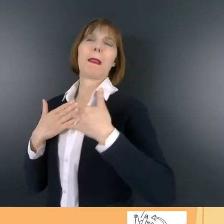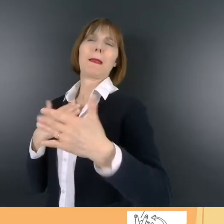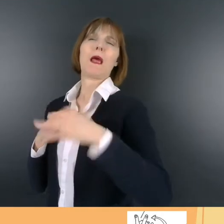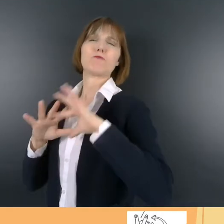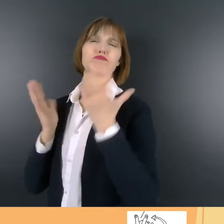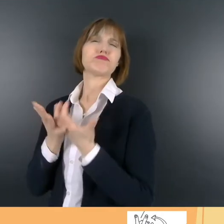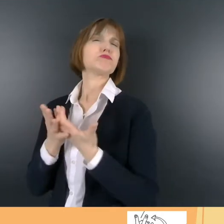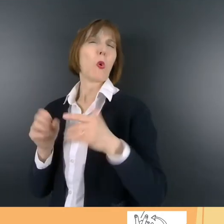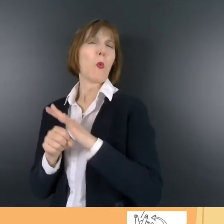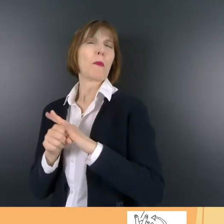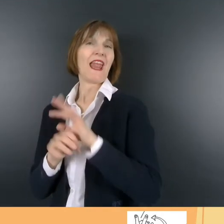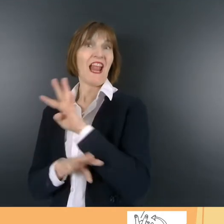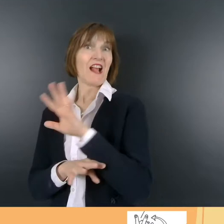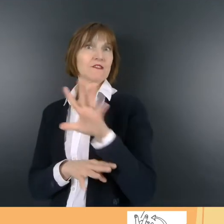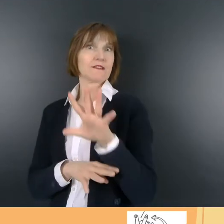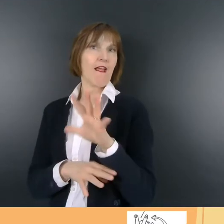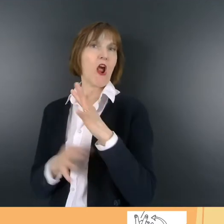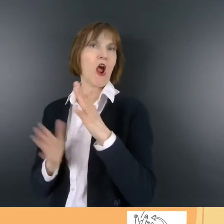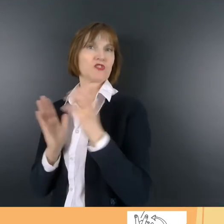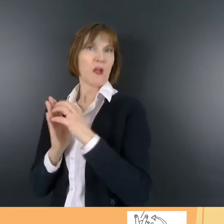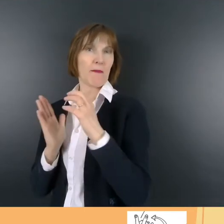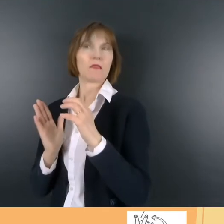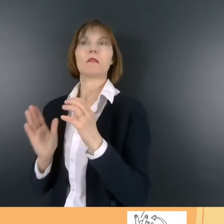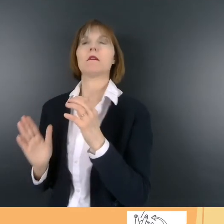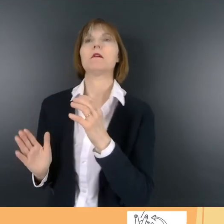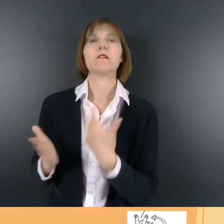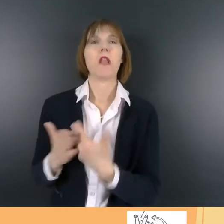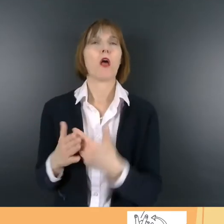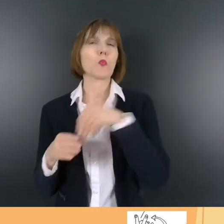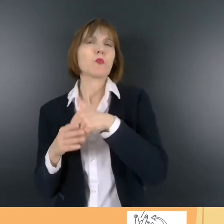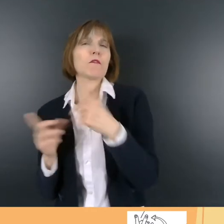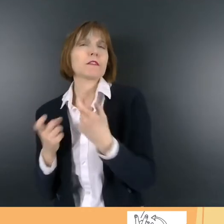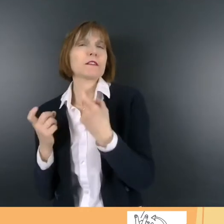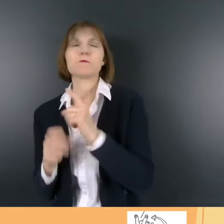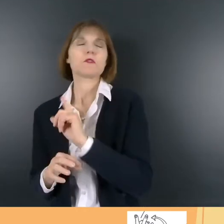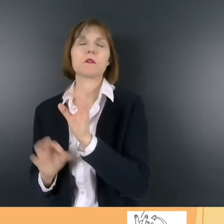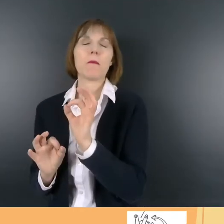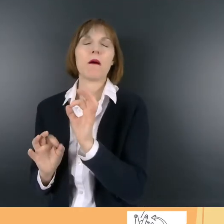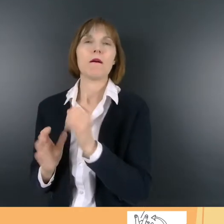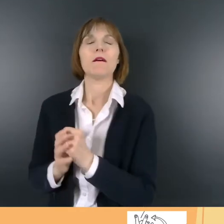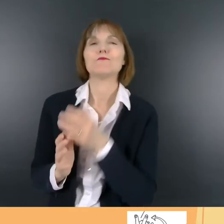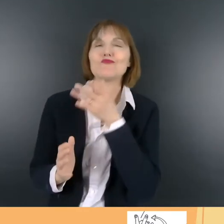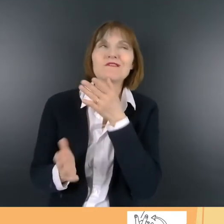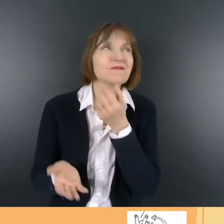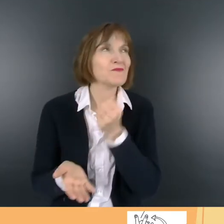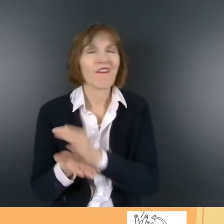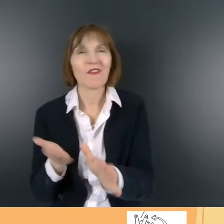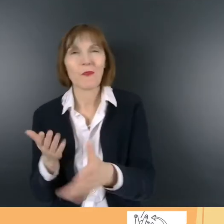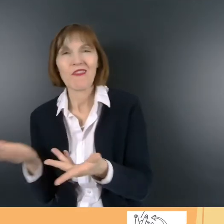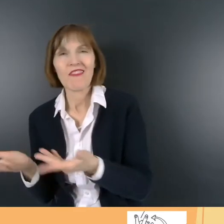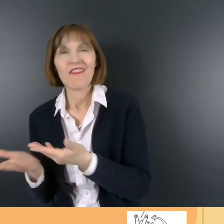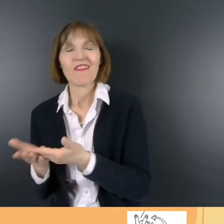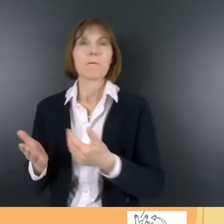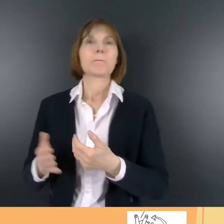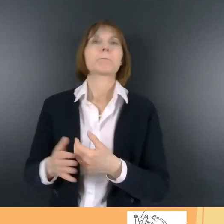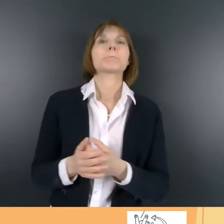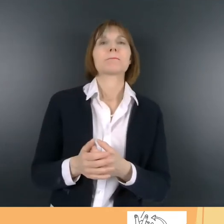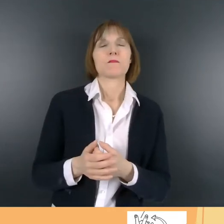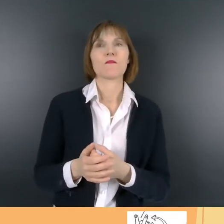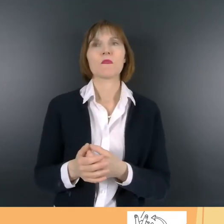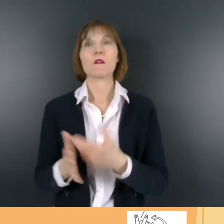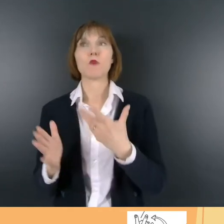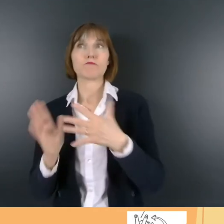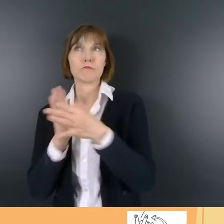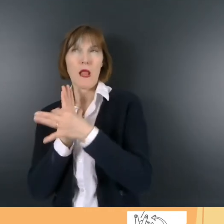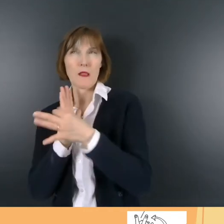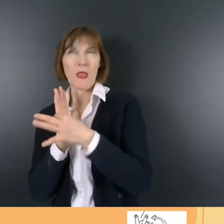là, il n pas d'exercice. C'est vraiment des capsules vidéo. Je ne peux pas mettre cela gratuit. C'est pas possible. Donc, je l'ai mis